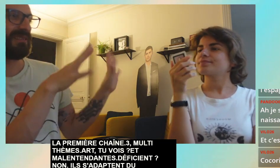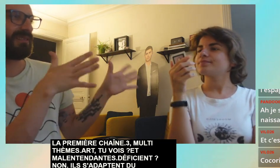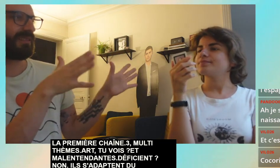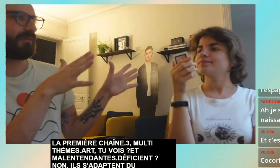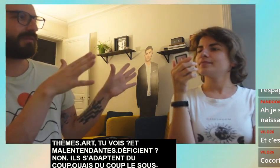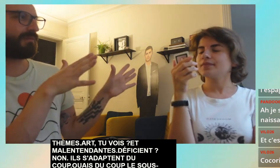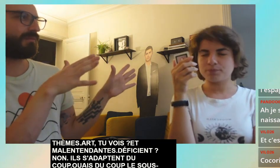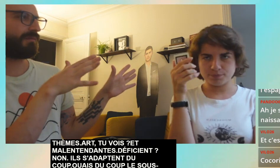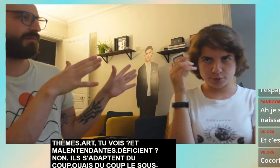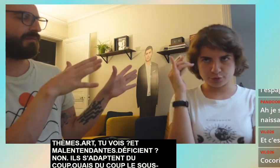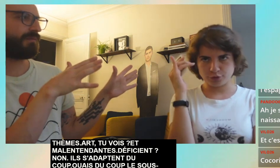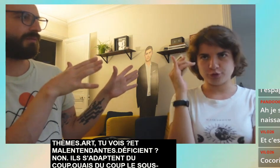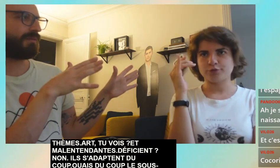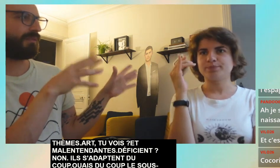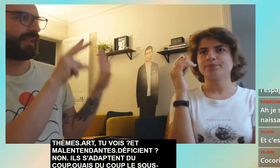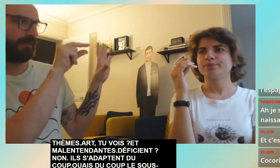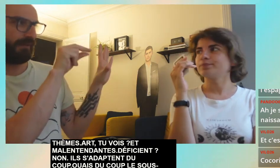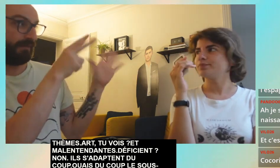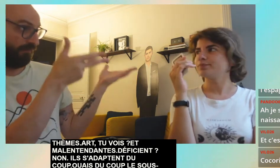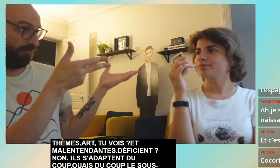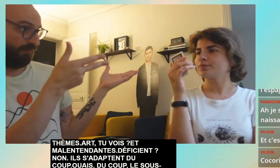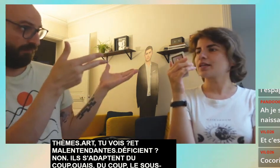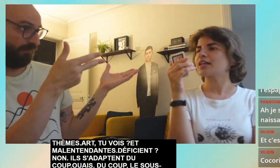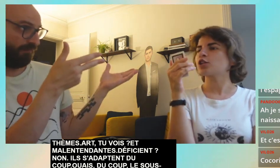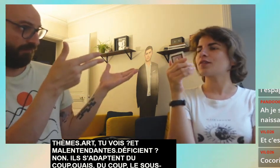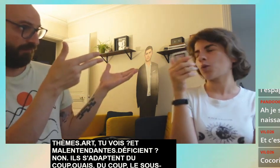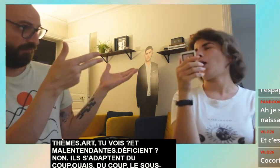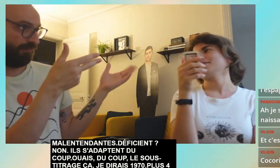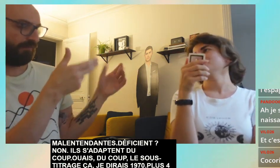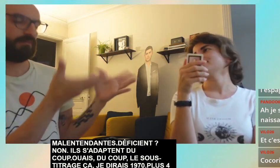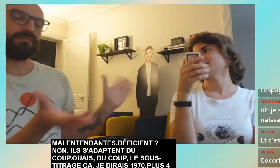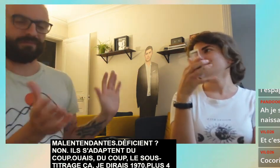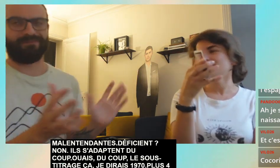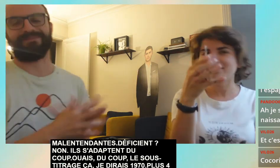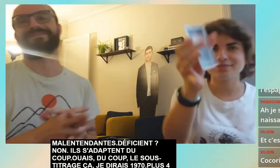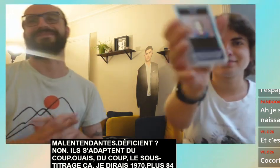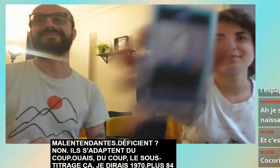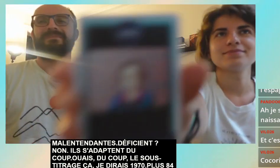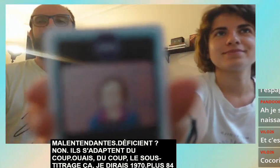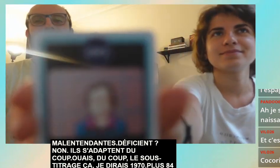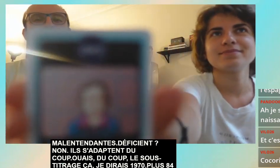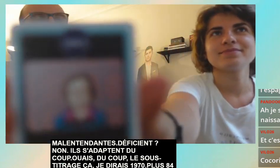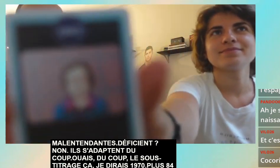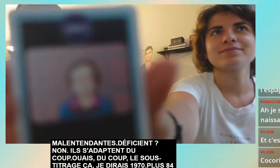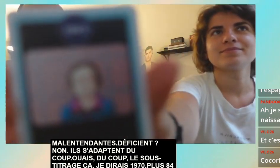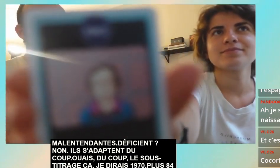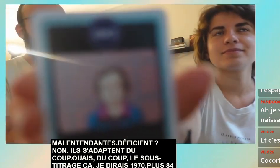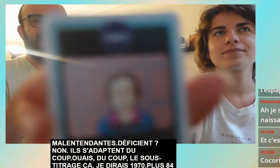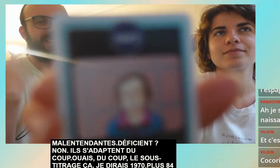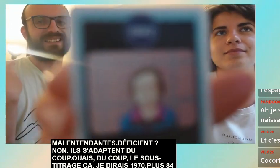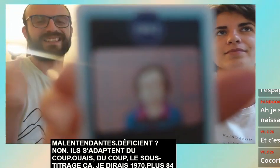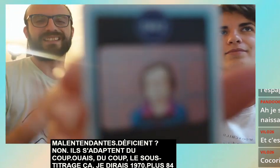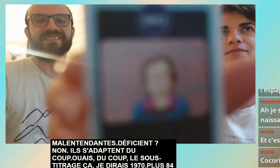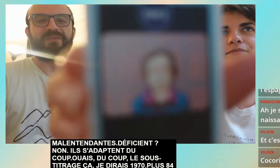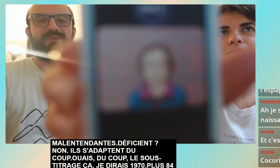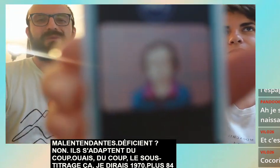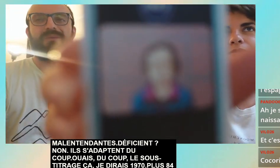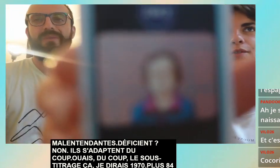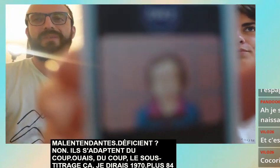1970 Plus 80. 83. C'est pareil, c'est très récent du coup. C'est